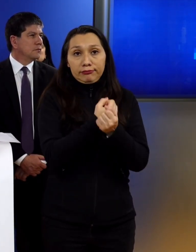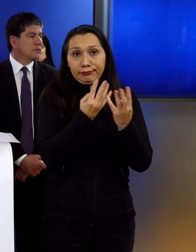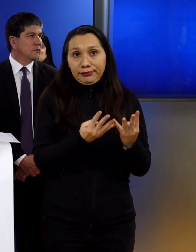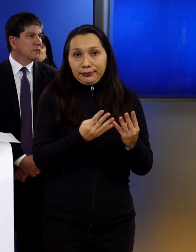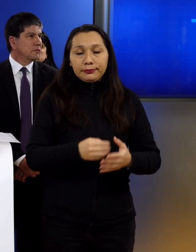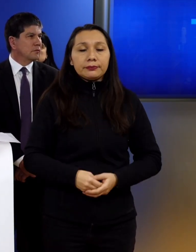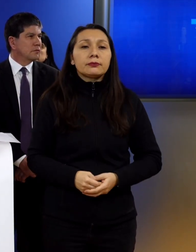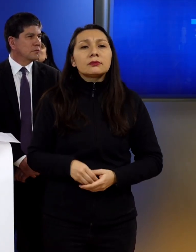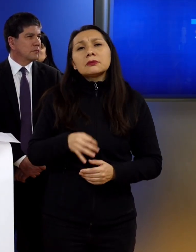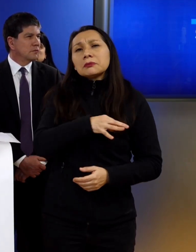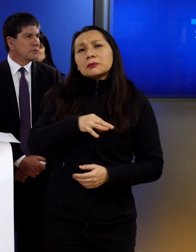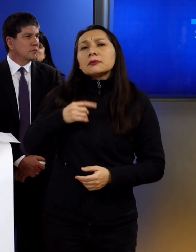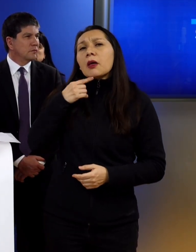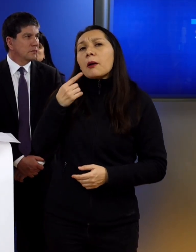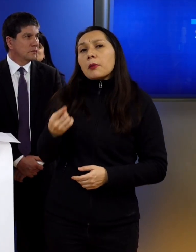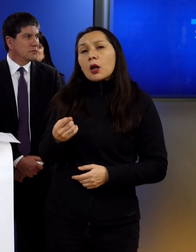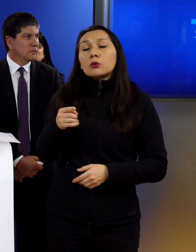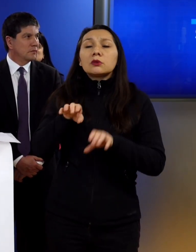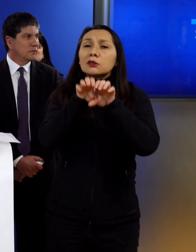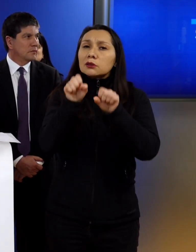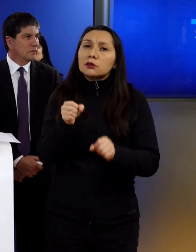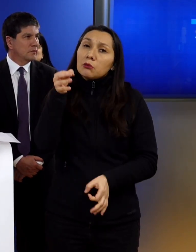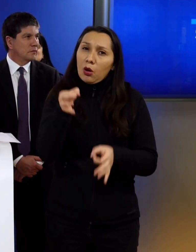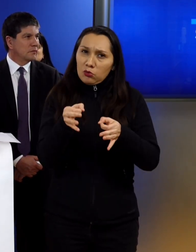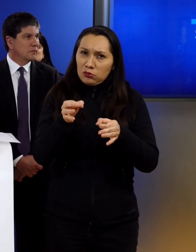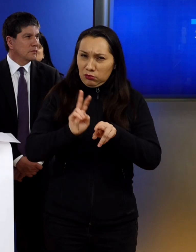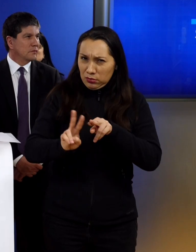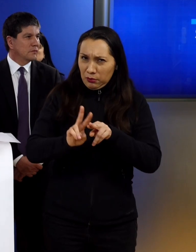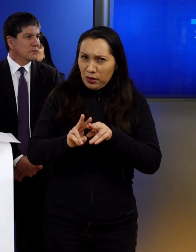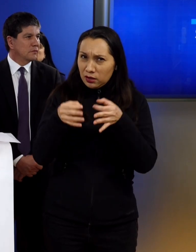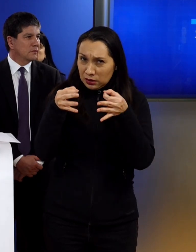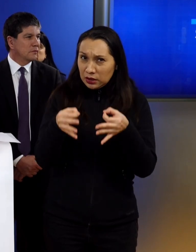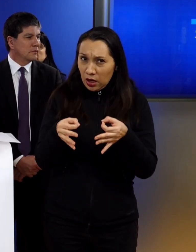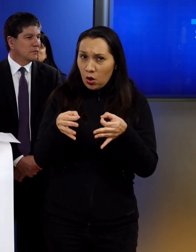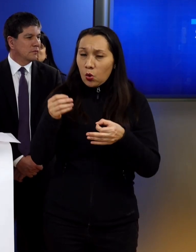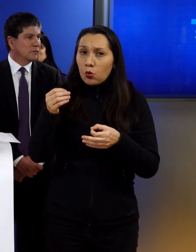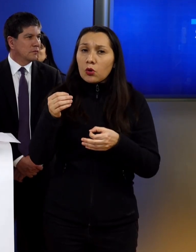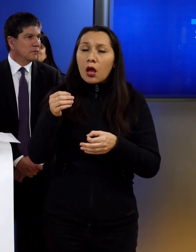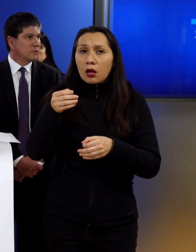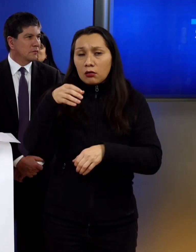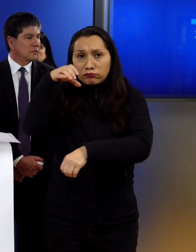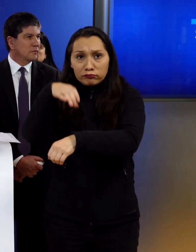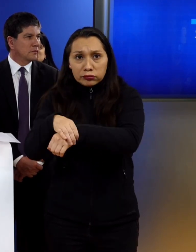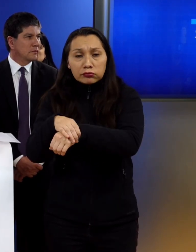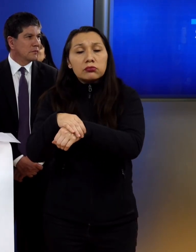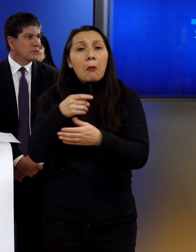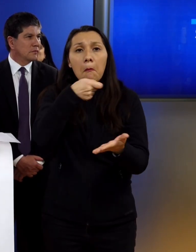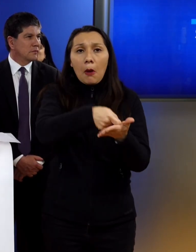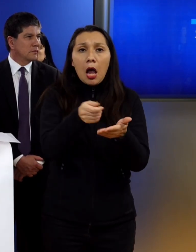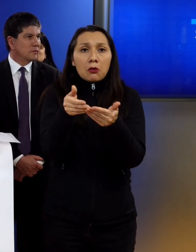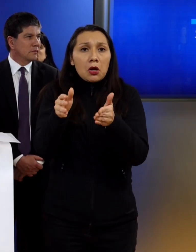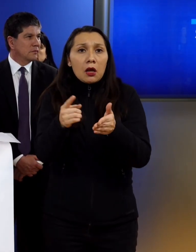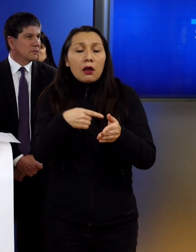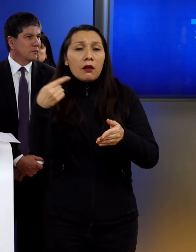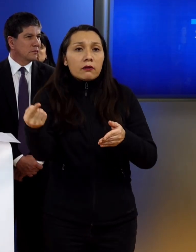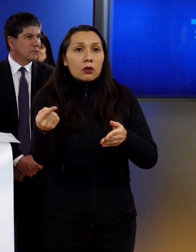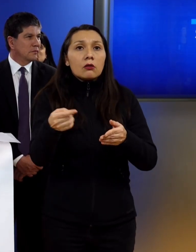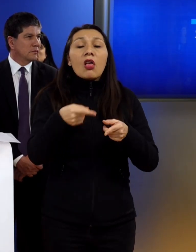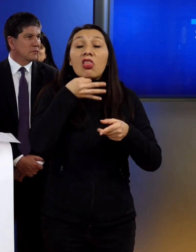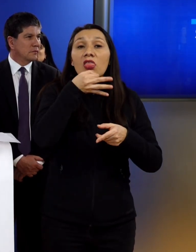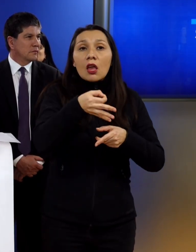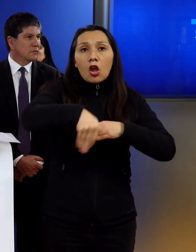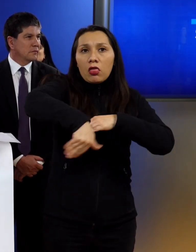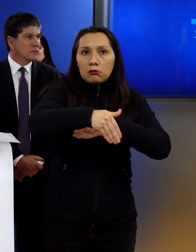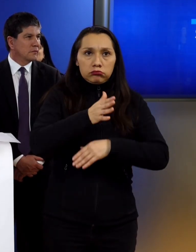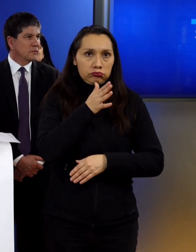Ministra, y por este mismo tema, ¿el sistema judicial está preparado para asegurar la concurrencia de imputados bajo fianza? Porque estas personas dieron direcciones donde